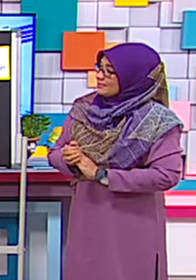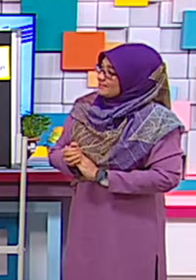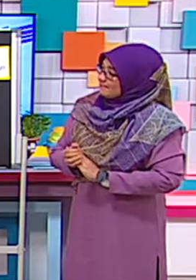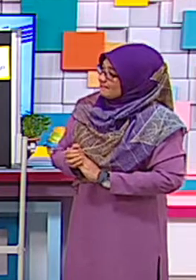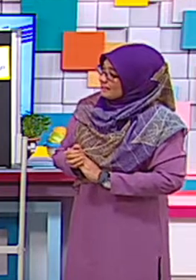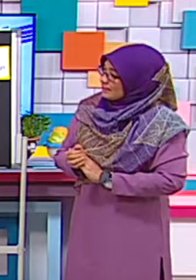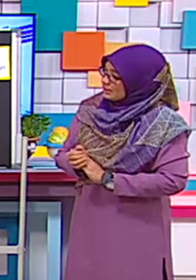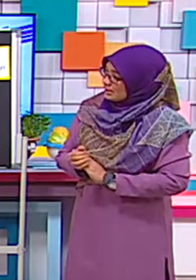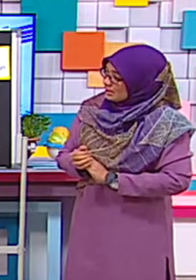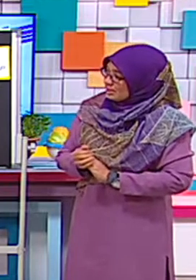sini